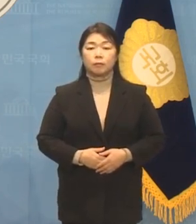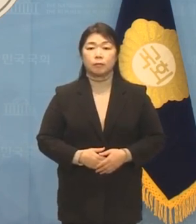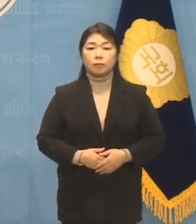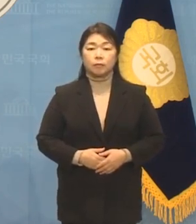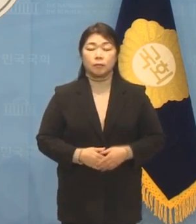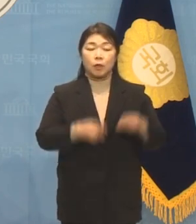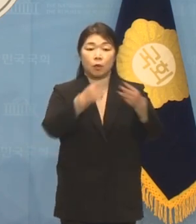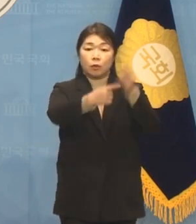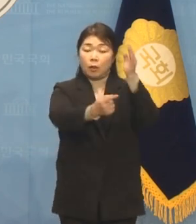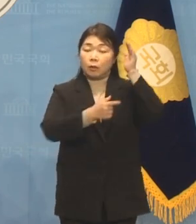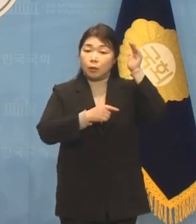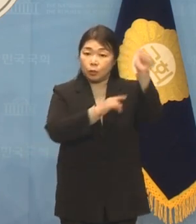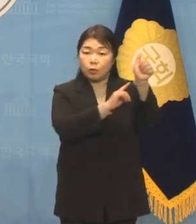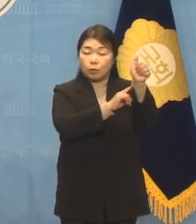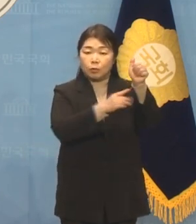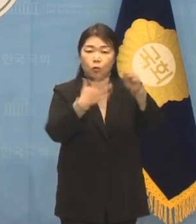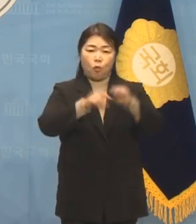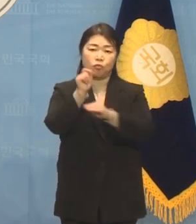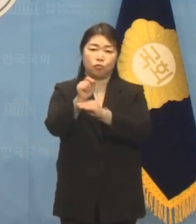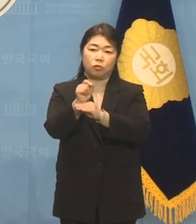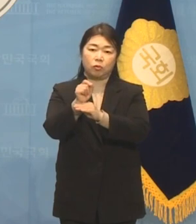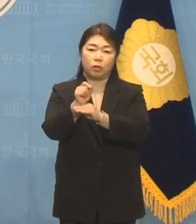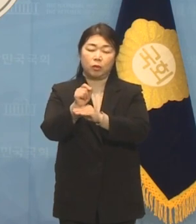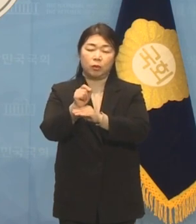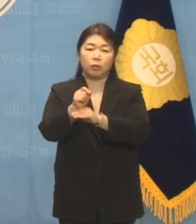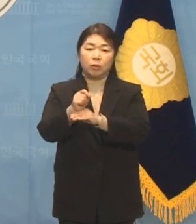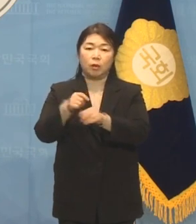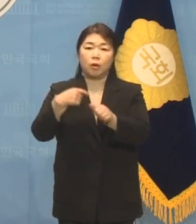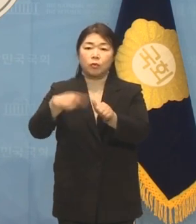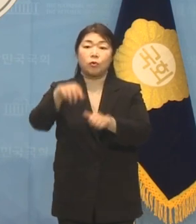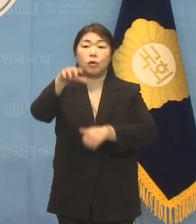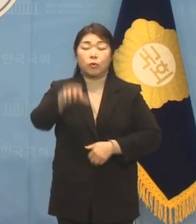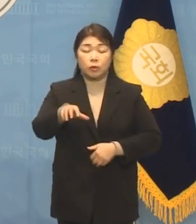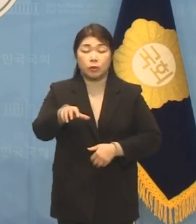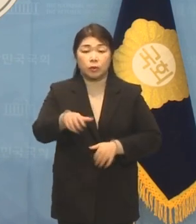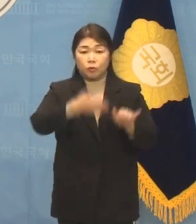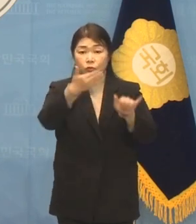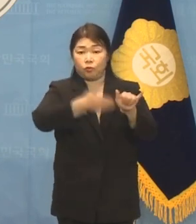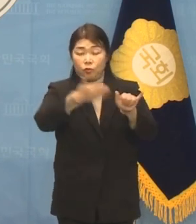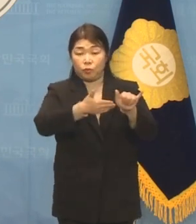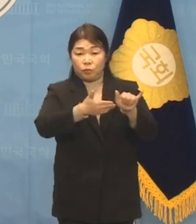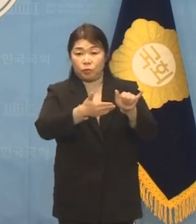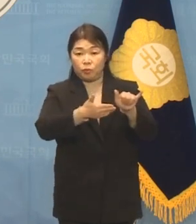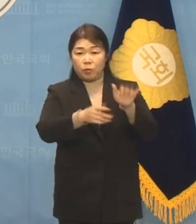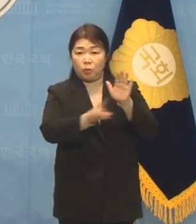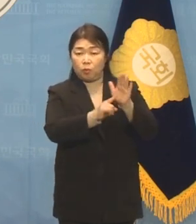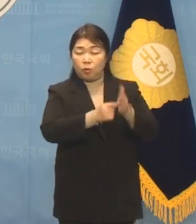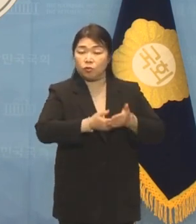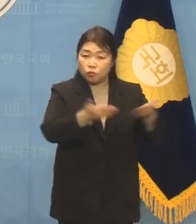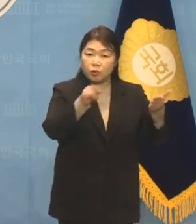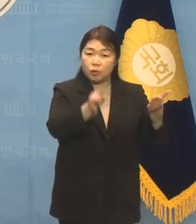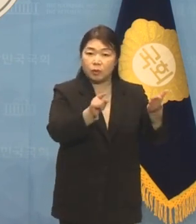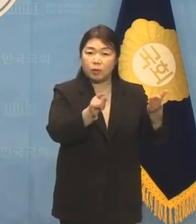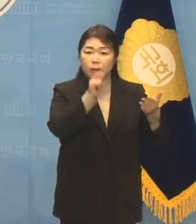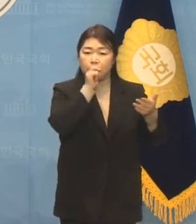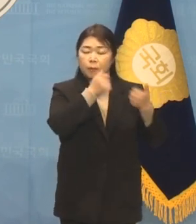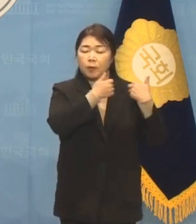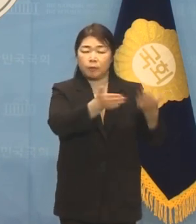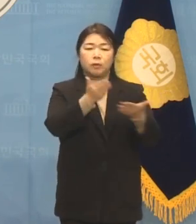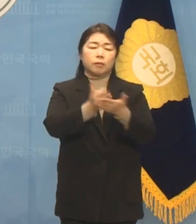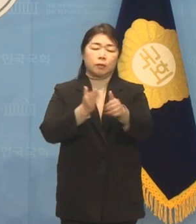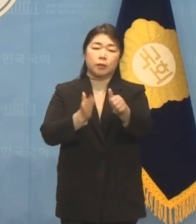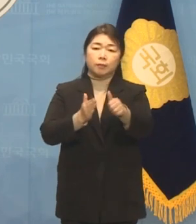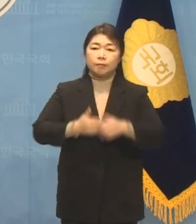윤석열 대통령은 공무원 교육의 장이 극우 유튜브 채널로 전락하는 것을 묵인하지 마십시오.